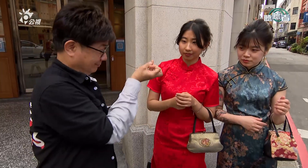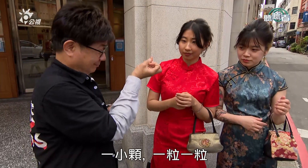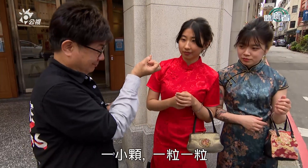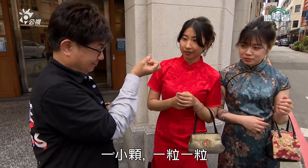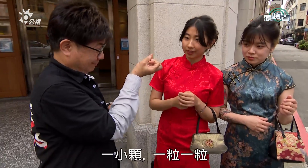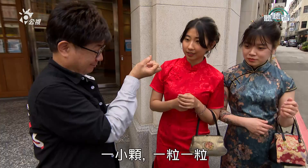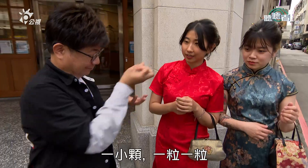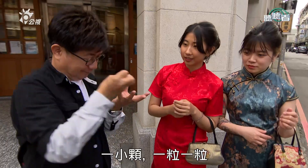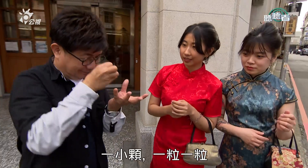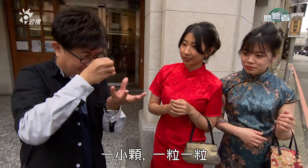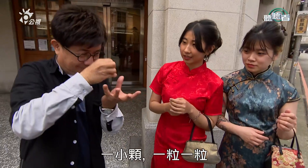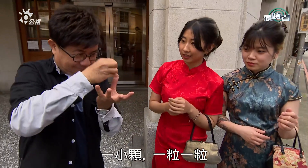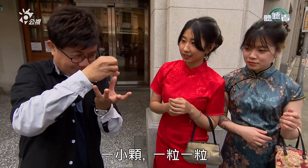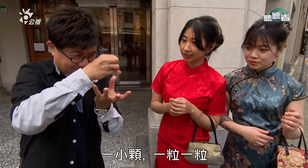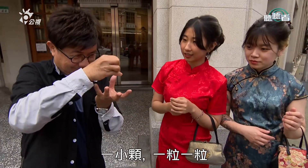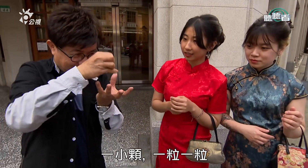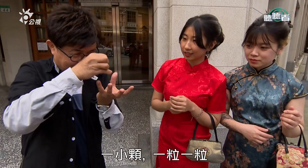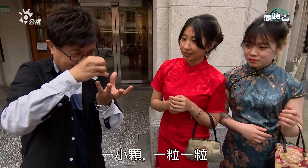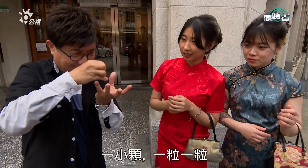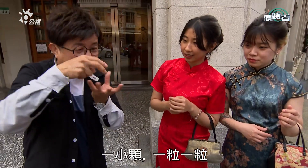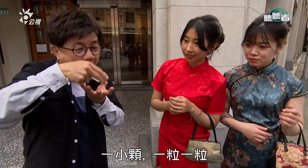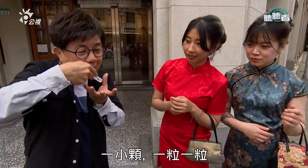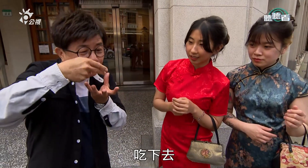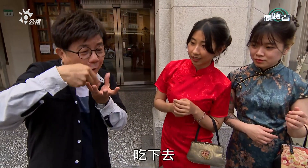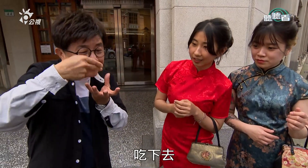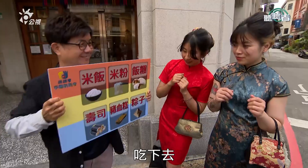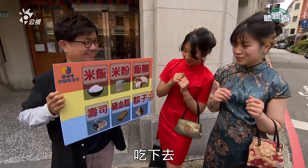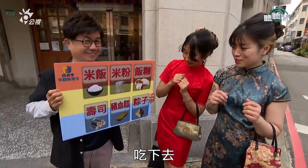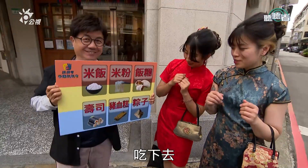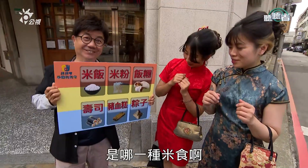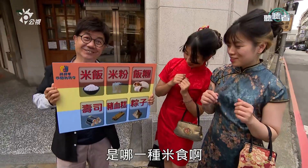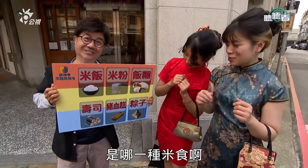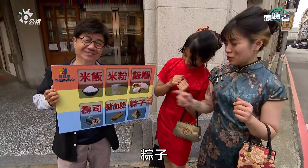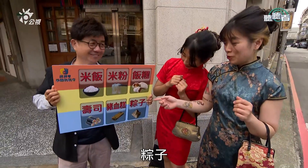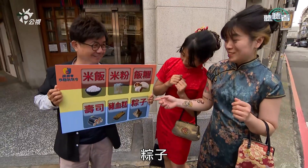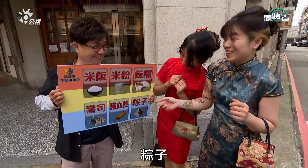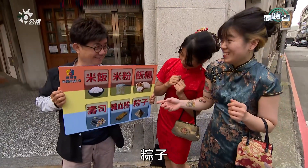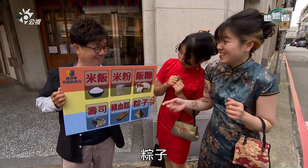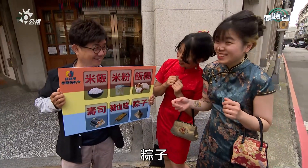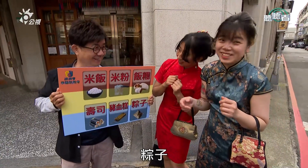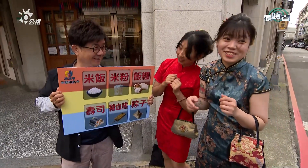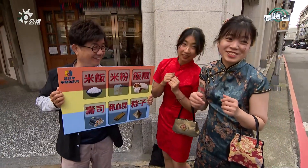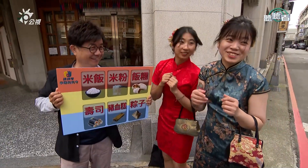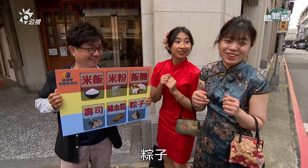最， 一小颗，一粒一粒，啊，吃下去是哪种米食啊？